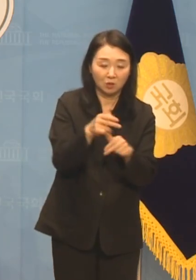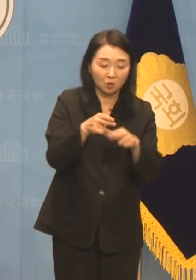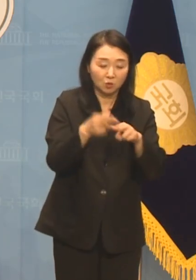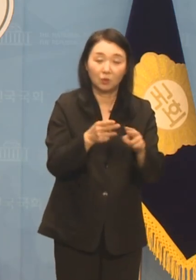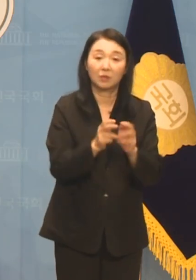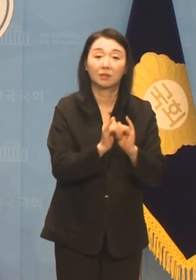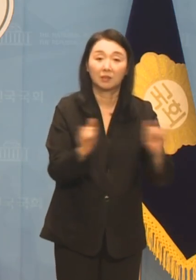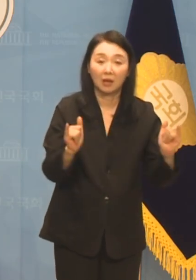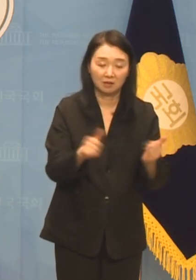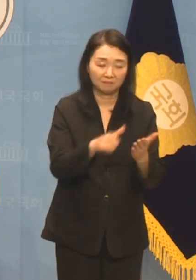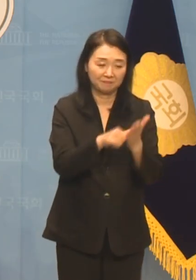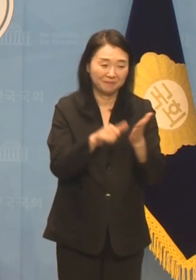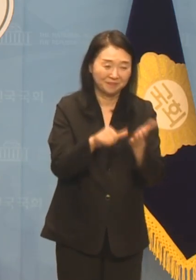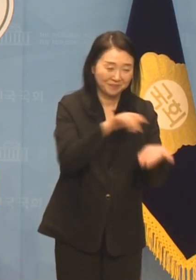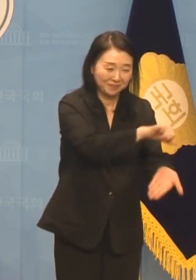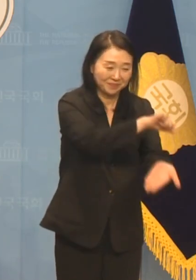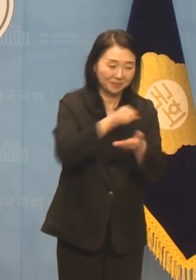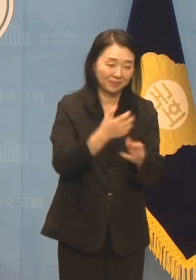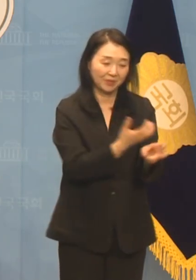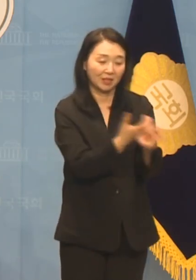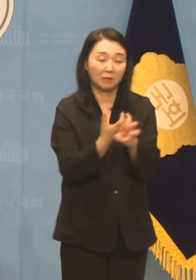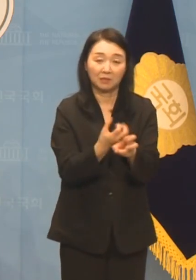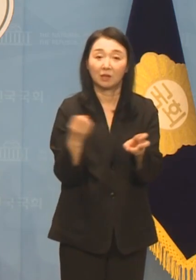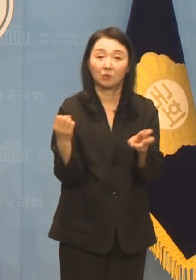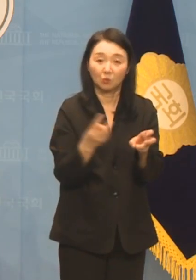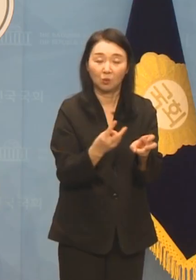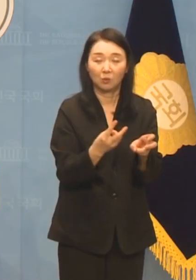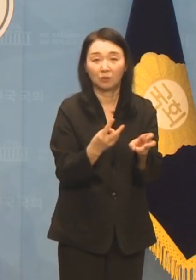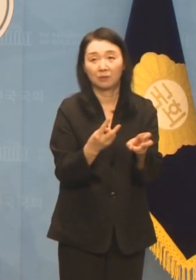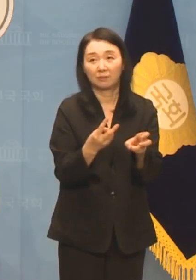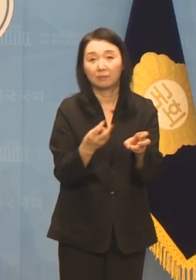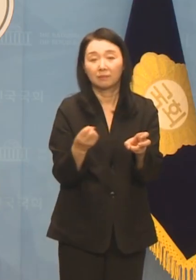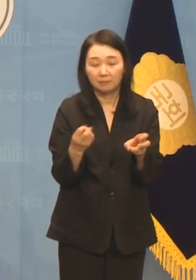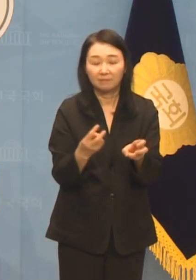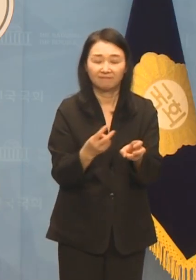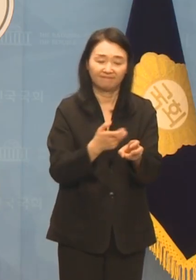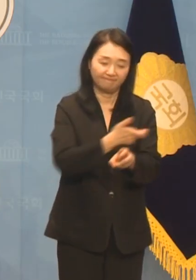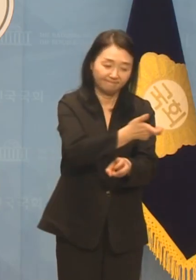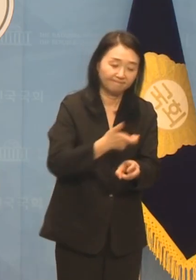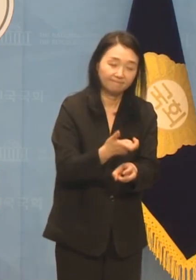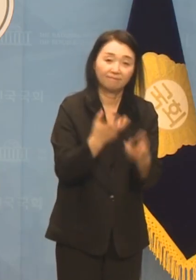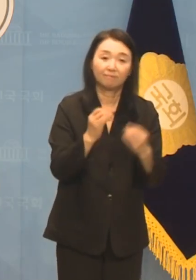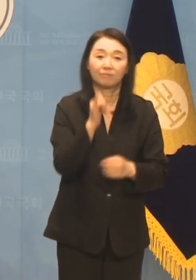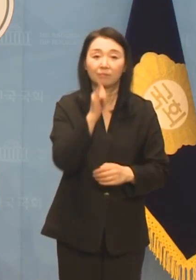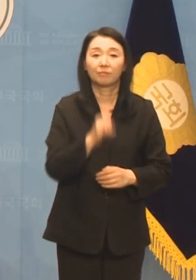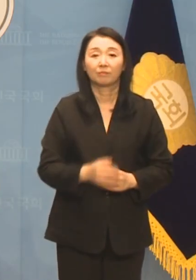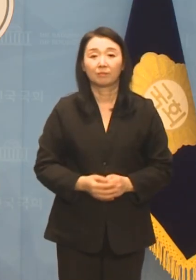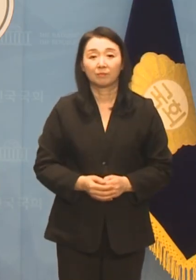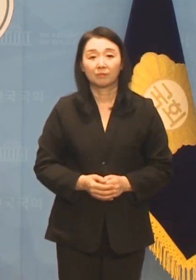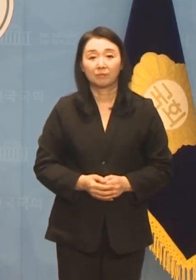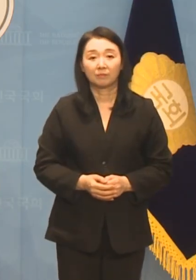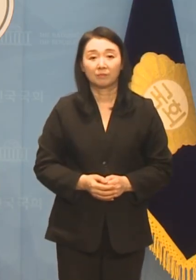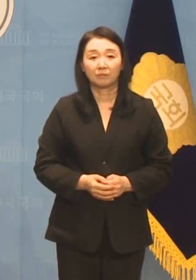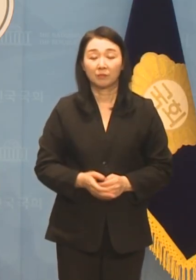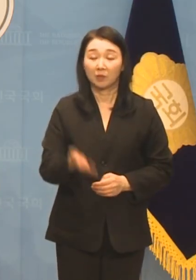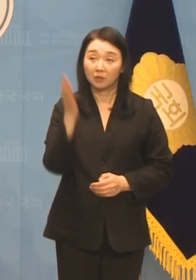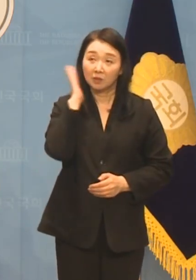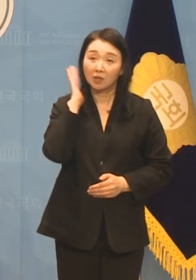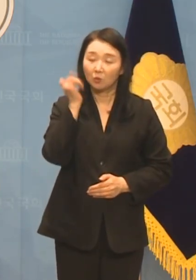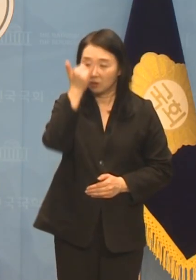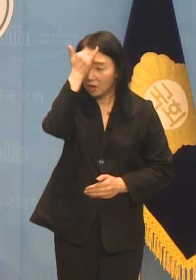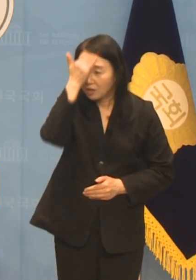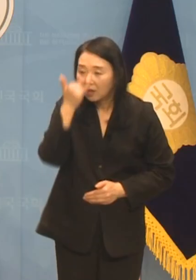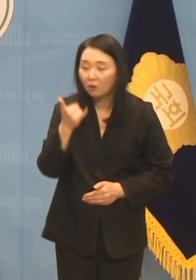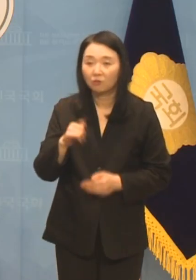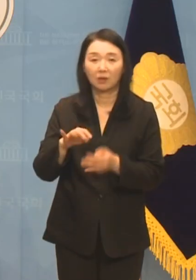조리사들이 식자재를 실은 탑차와 함께 수시로 드나들었습니다. 전직 대통령 예우에